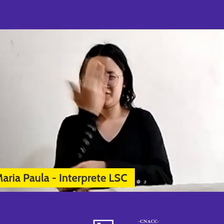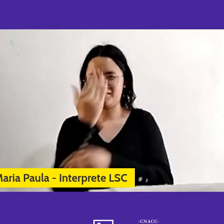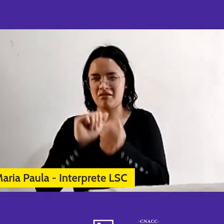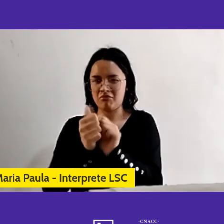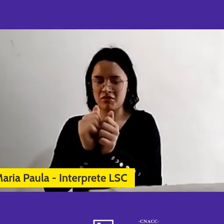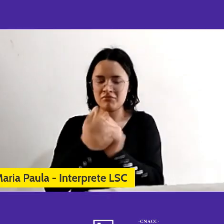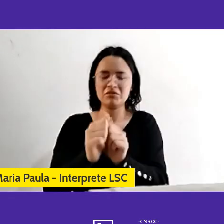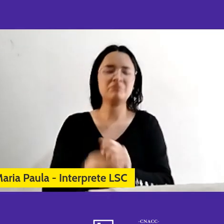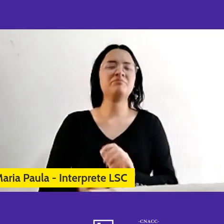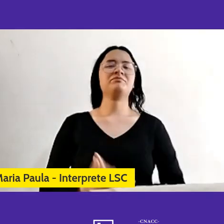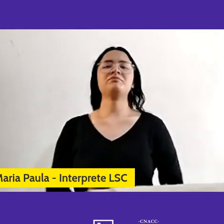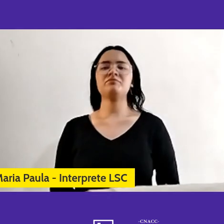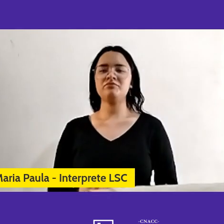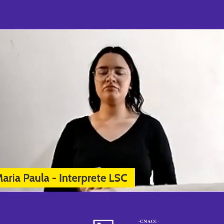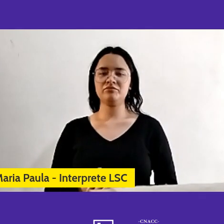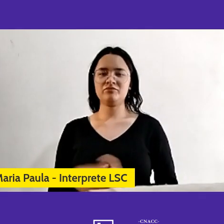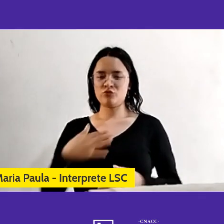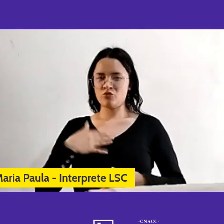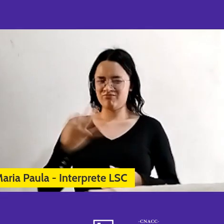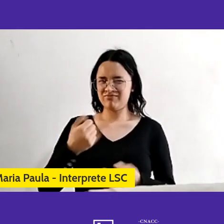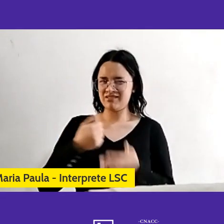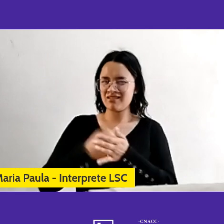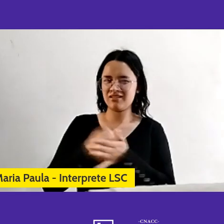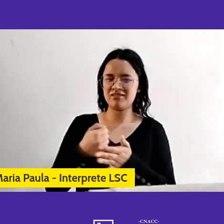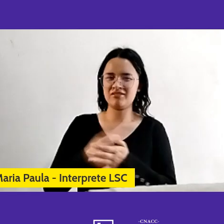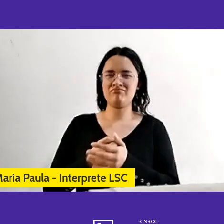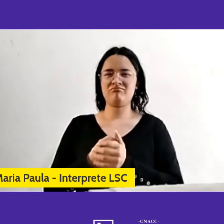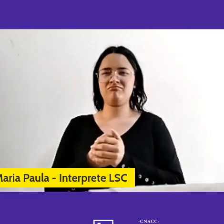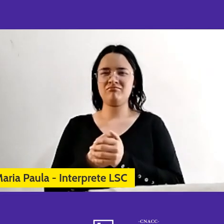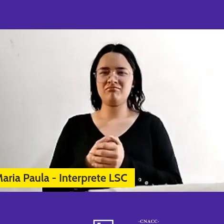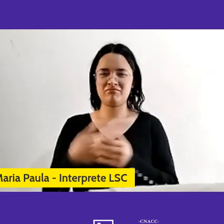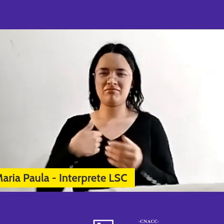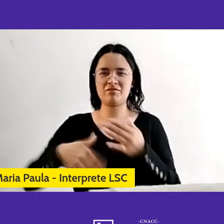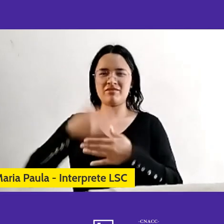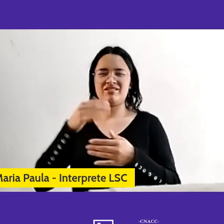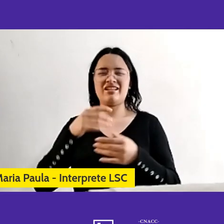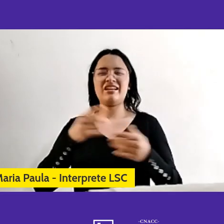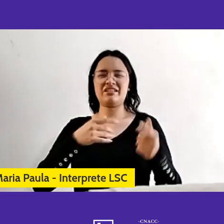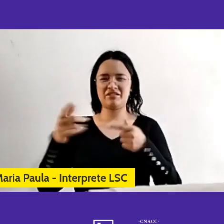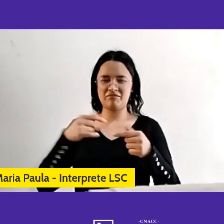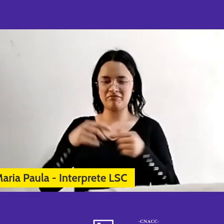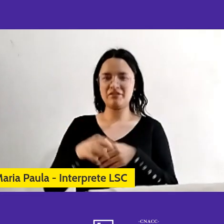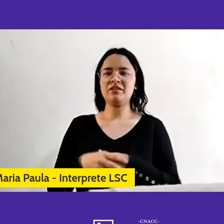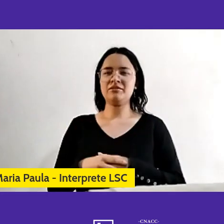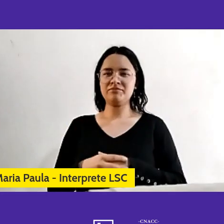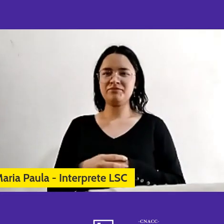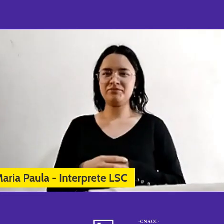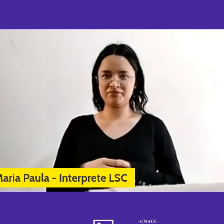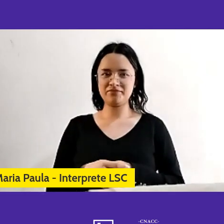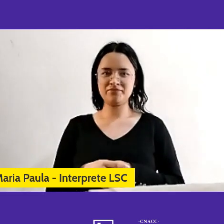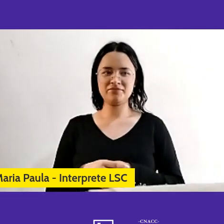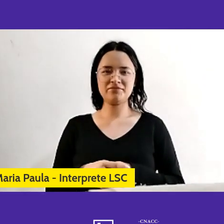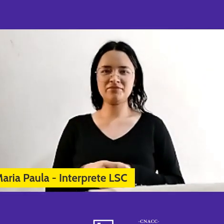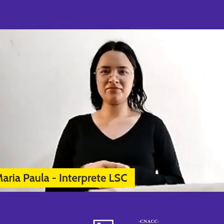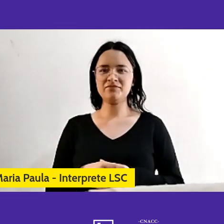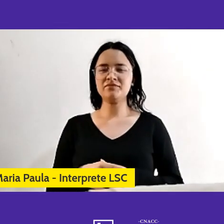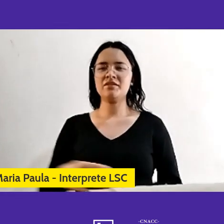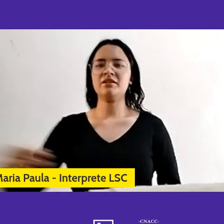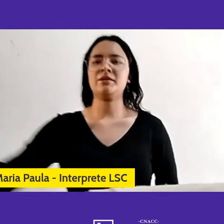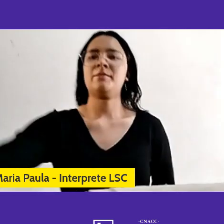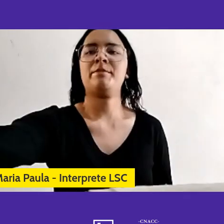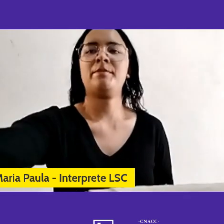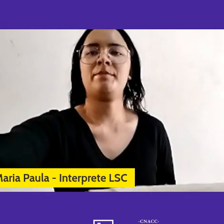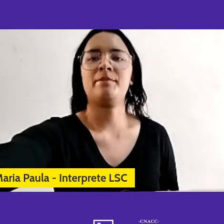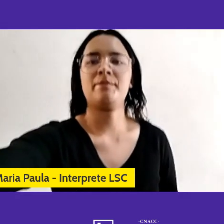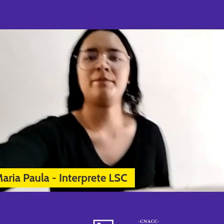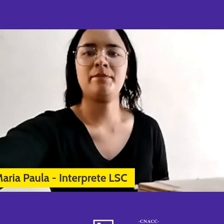Tratamos siempre nosotros, al haber empezado como agentes de ventas internacionales, es como que conocemos un poco el mercado a